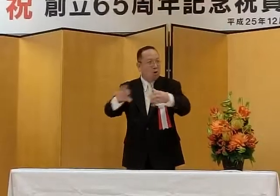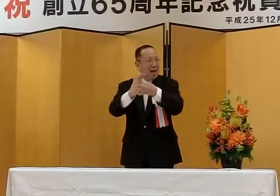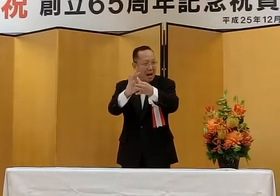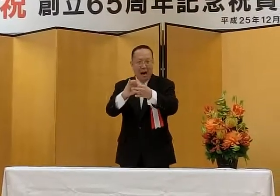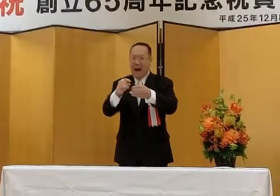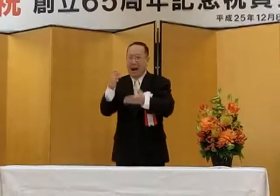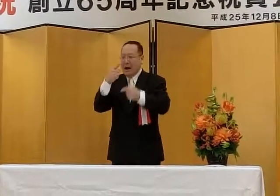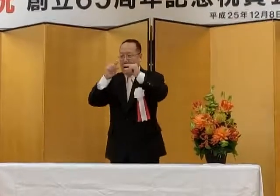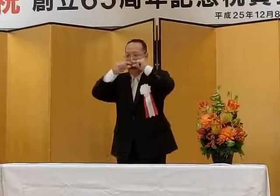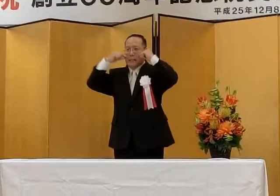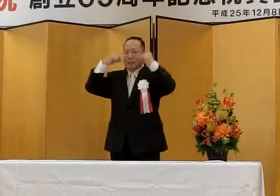った行政